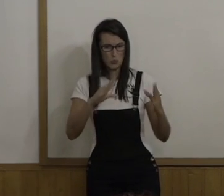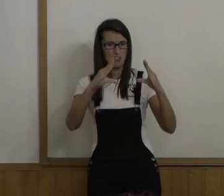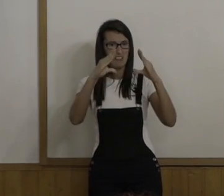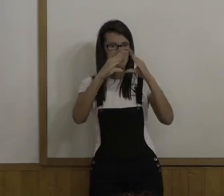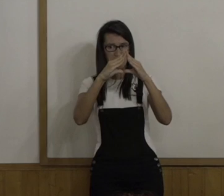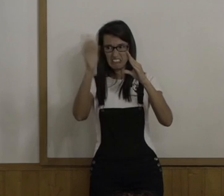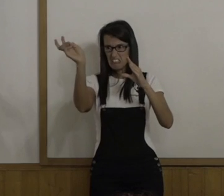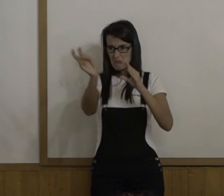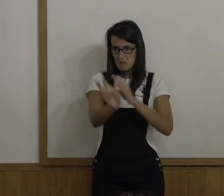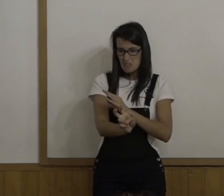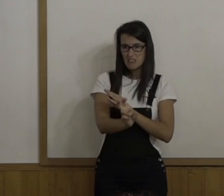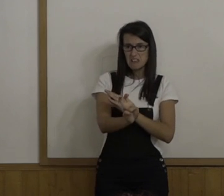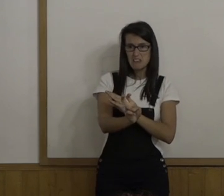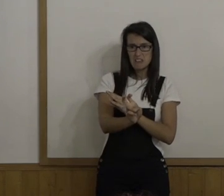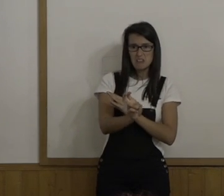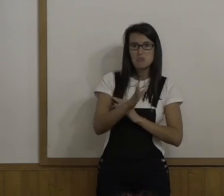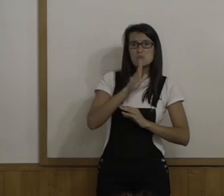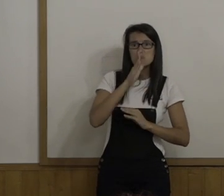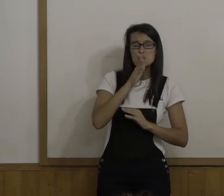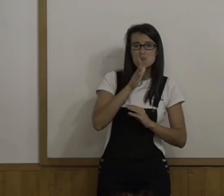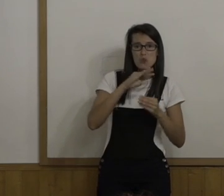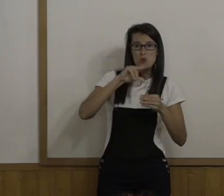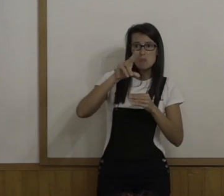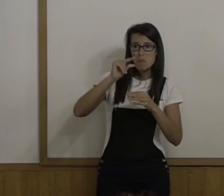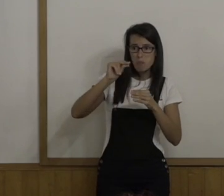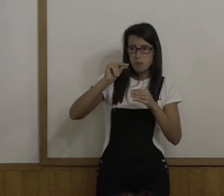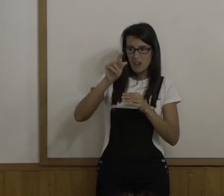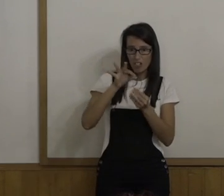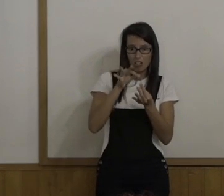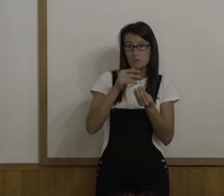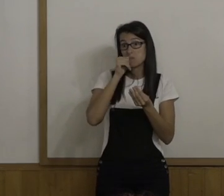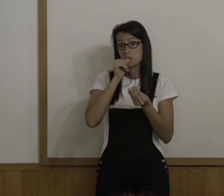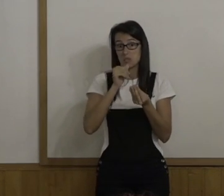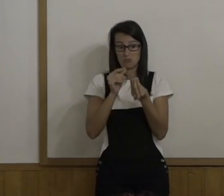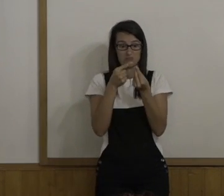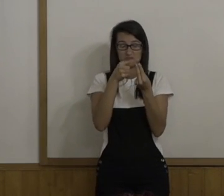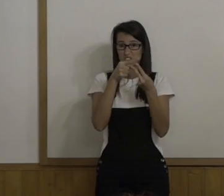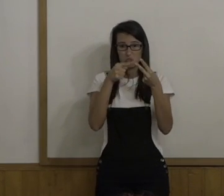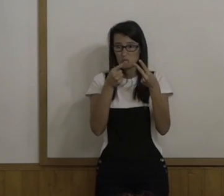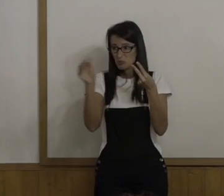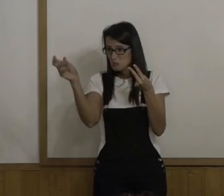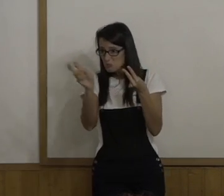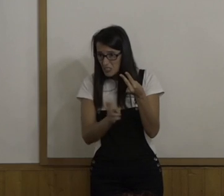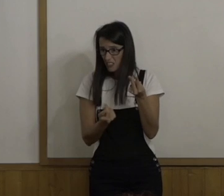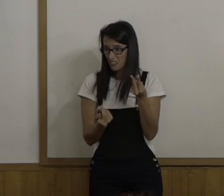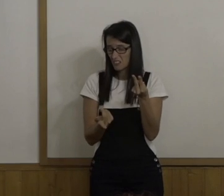aquí simplemente por un trozo de pan y un poco de vino. Entonces, en ese mismo